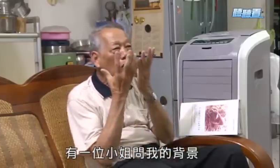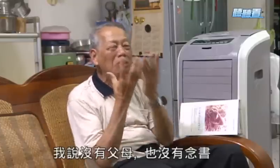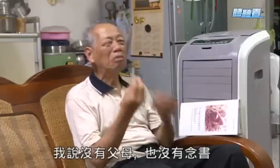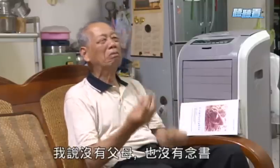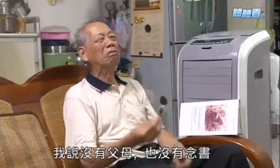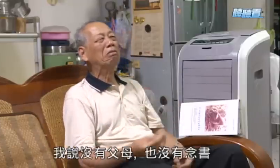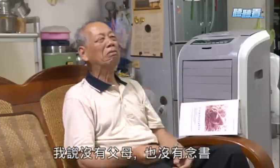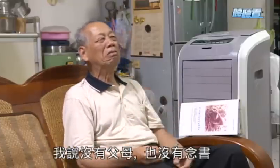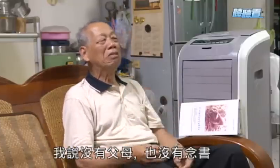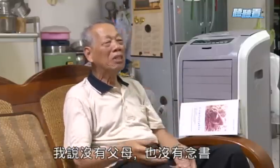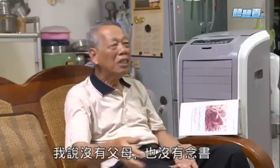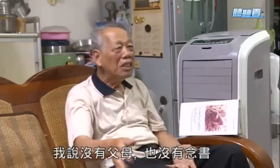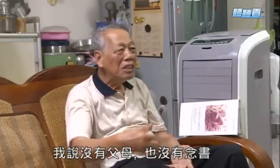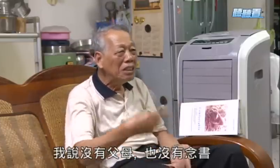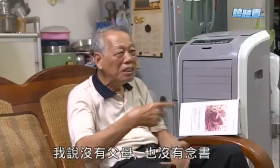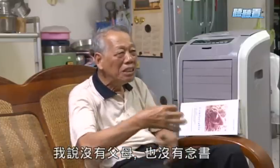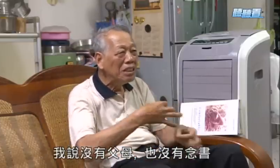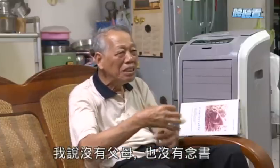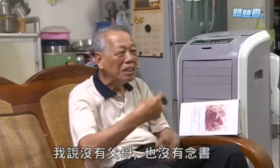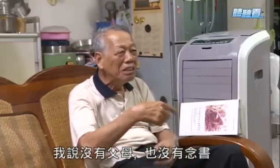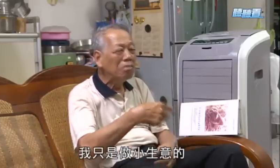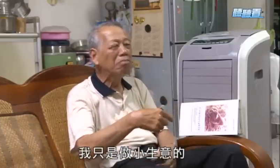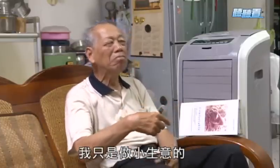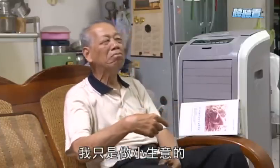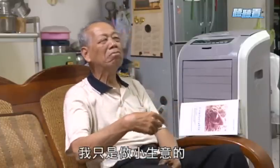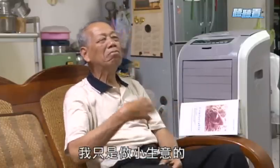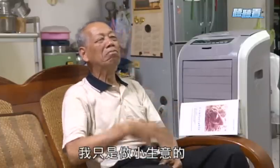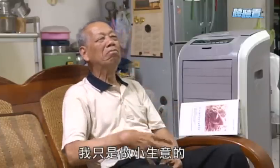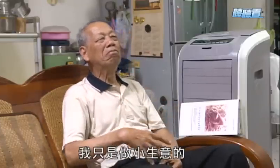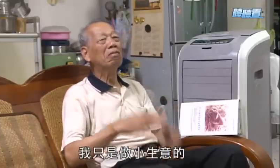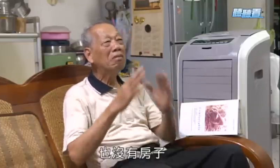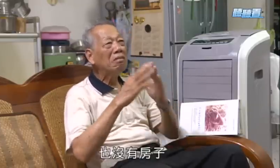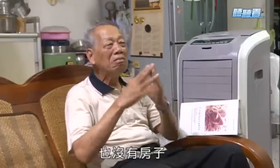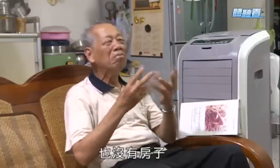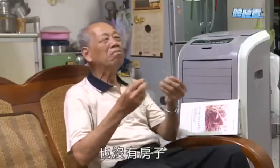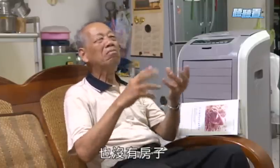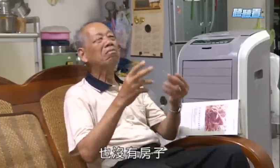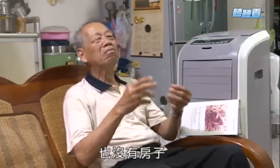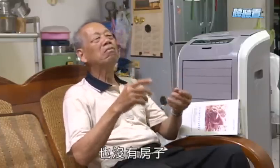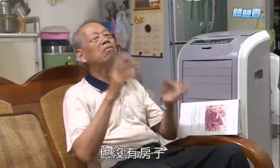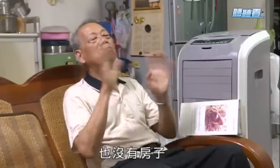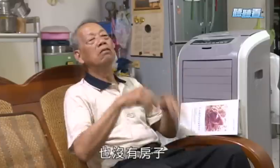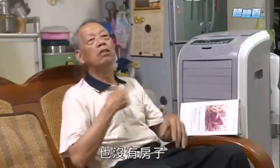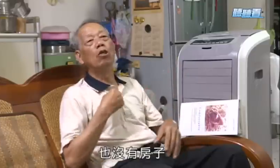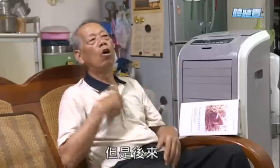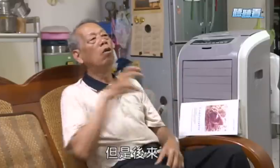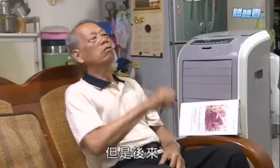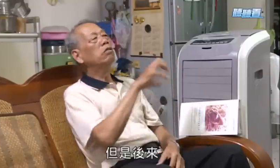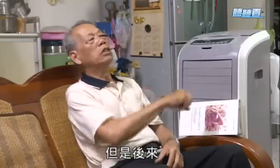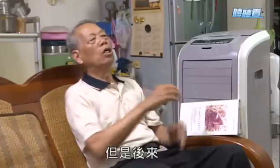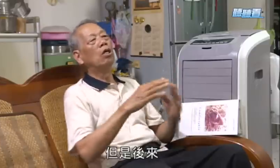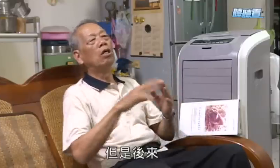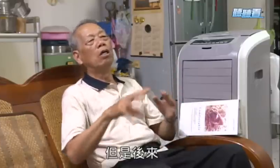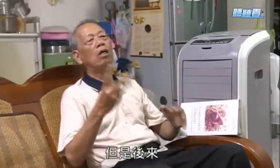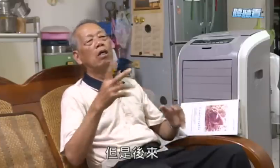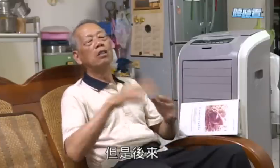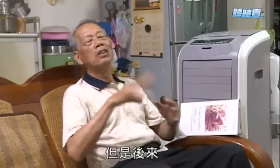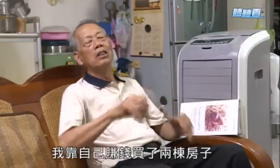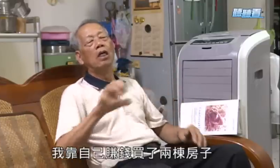我说没有父母，也没有念书，我只是做小生意的，也没有房子。但是后来呢，我靠